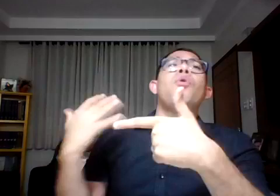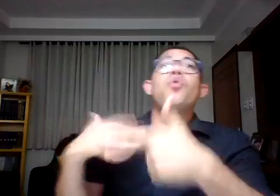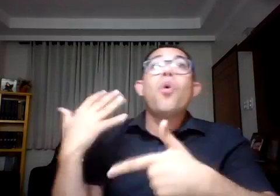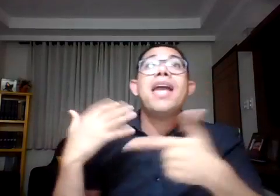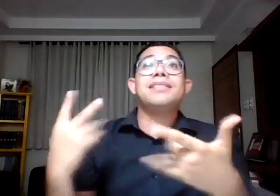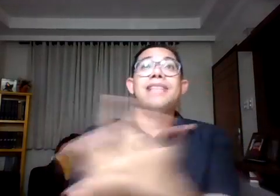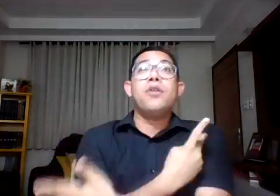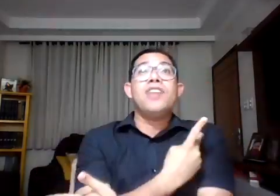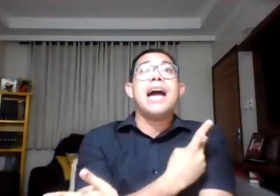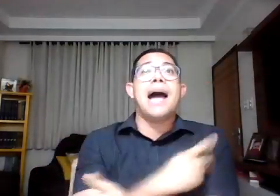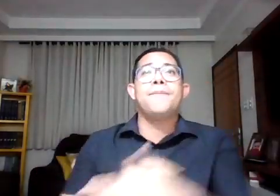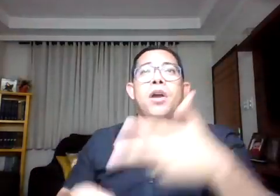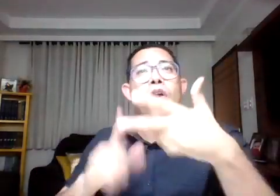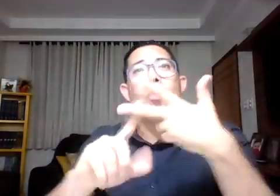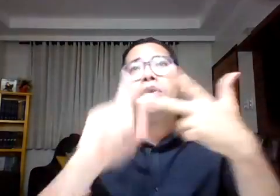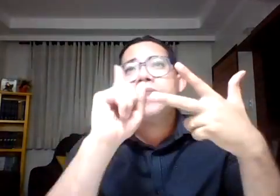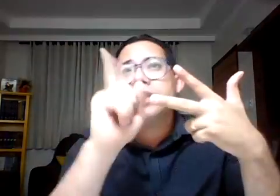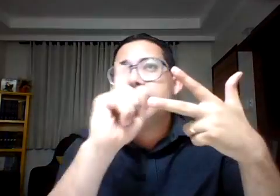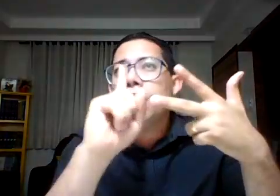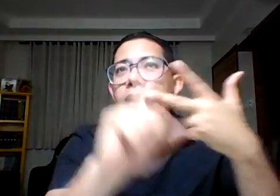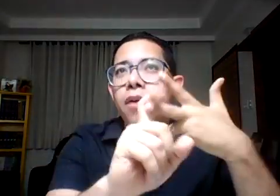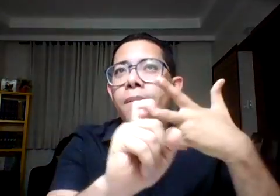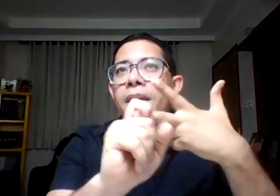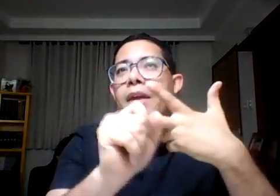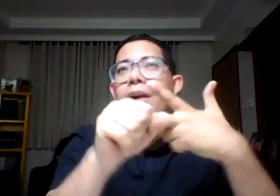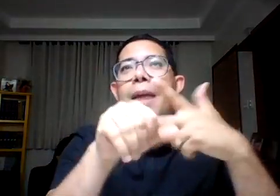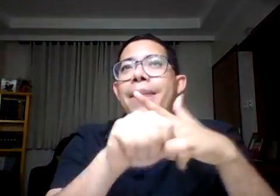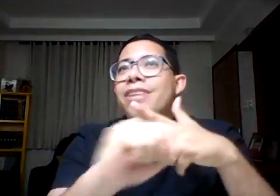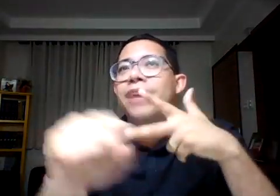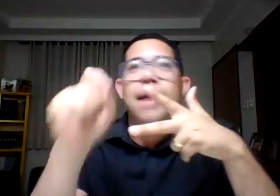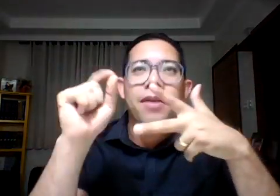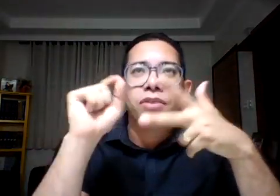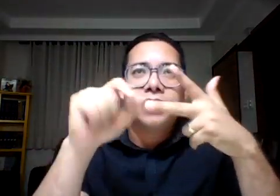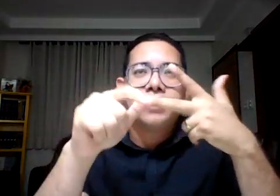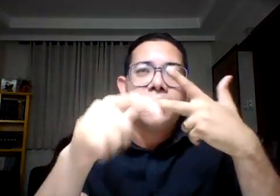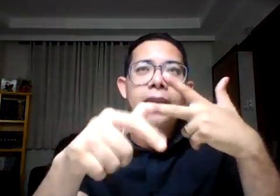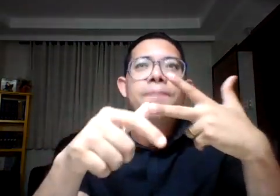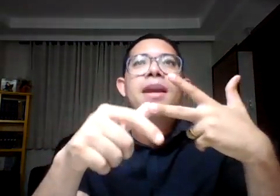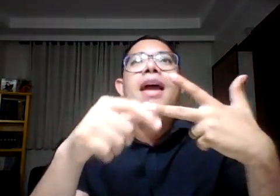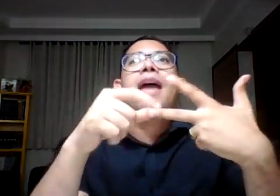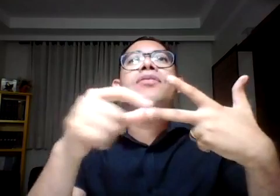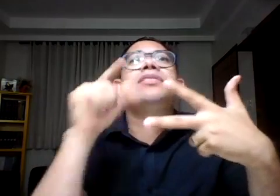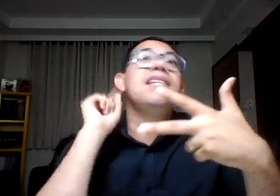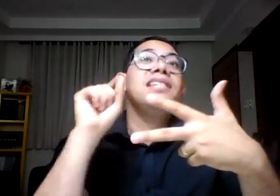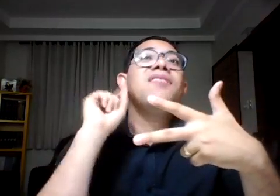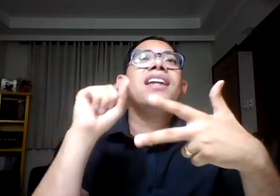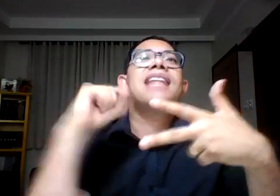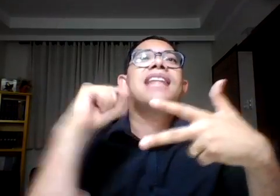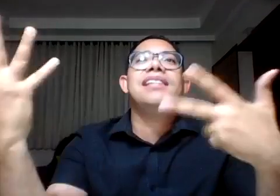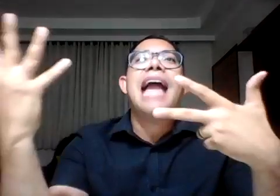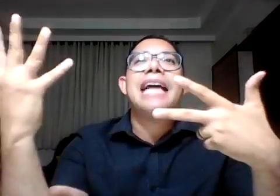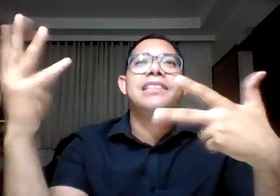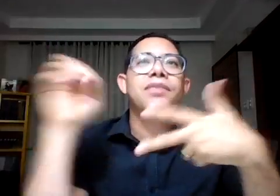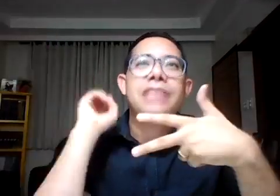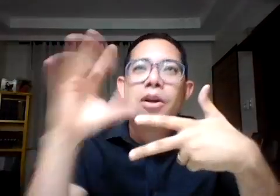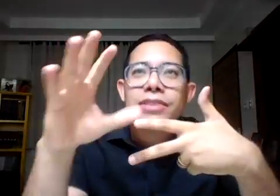com receio de errar. O terceiro erro, que eu acabei de falar para vocês aqui, é vocês inventar sinais. Se você não sabe,